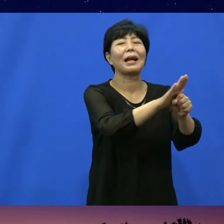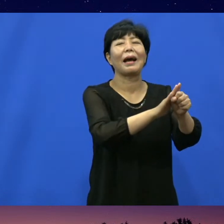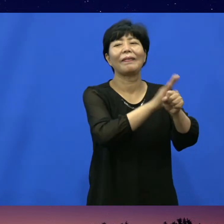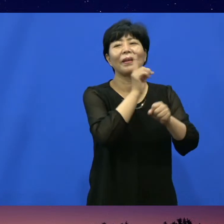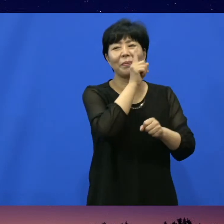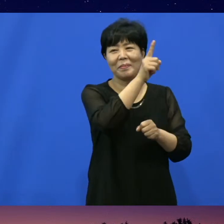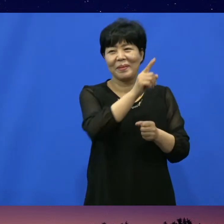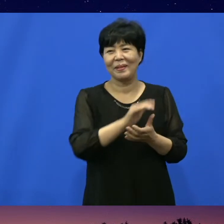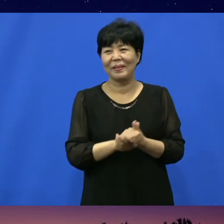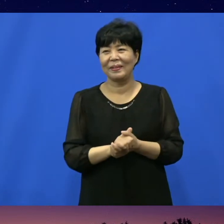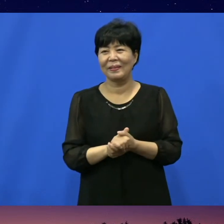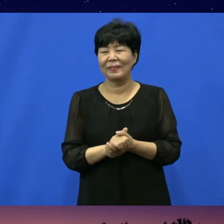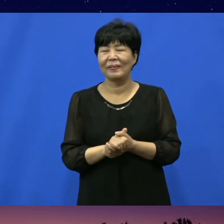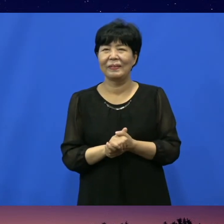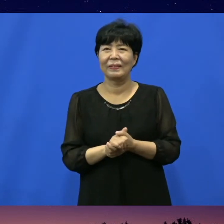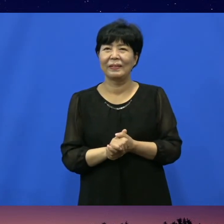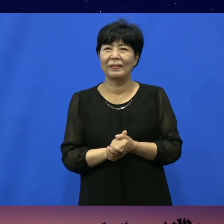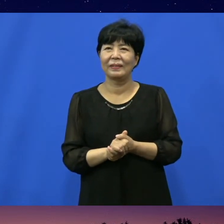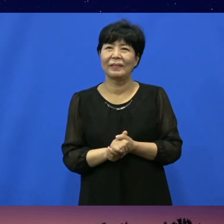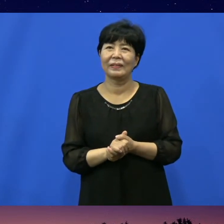나의 사랑 안에 머무르라.